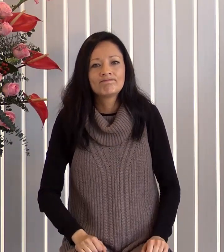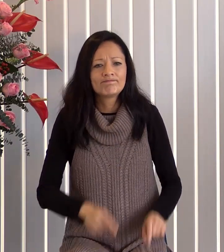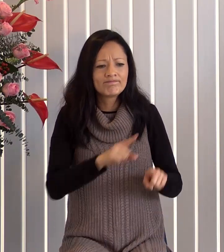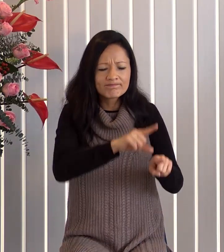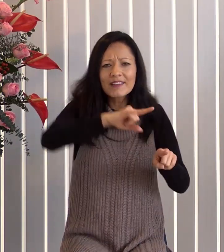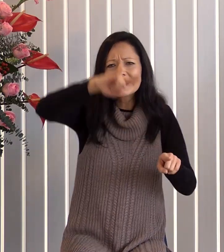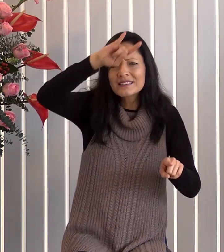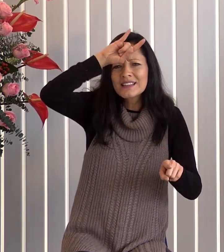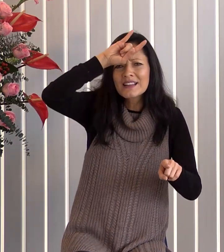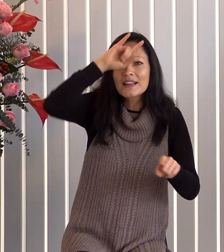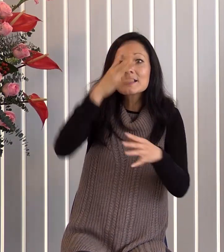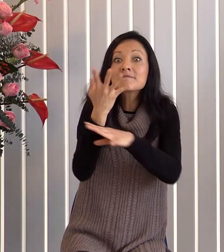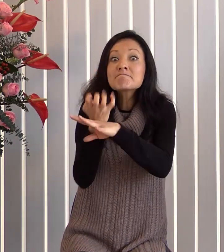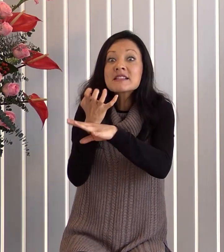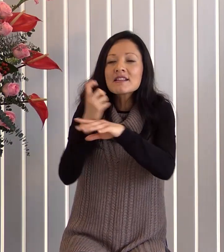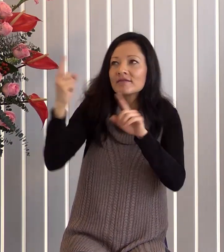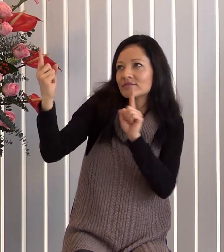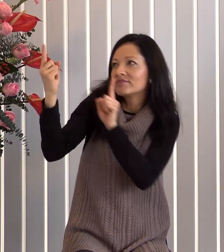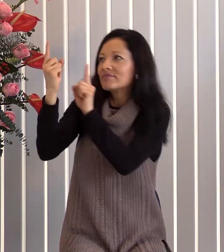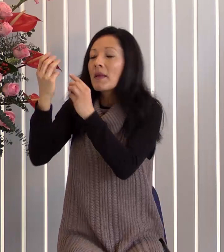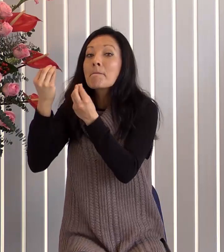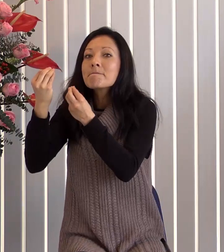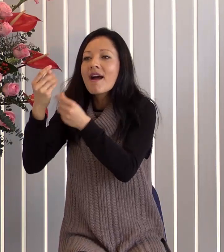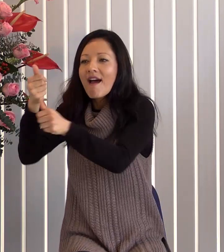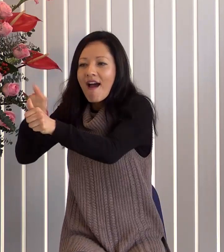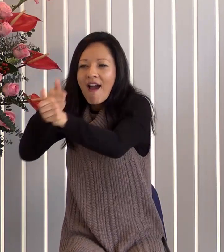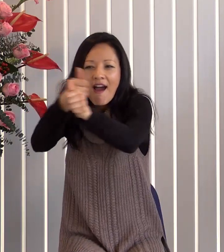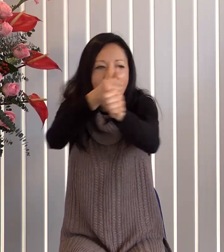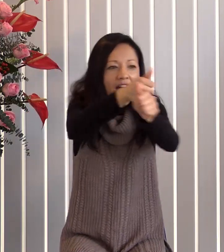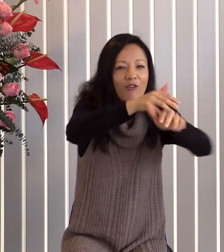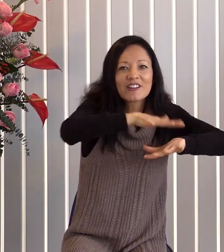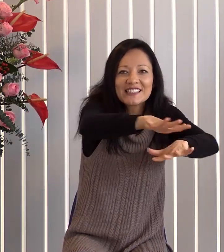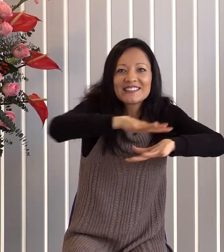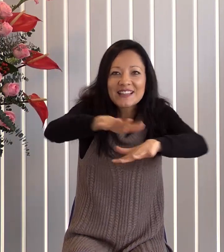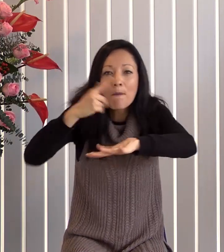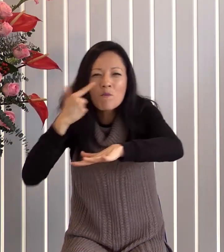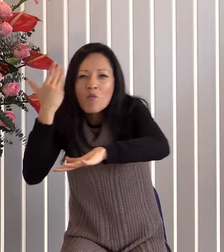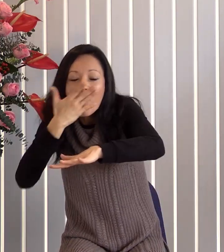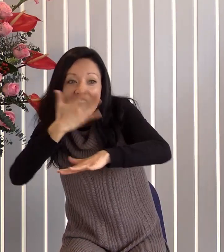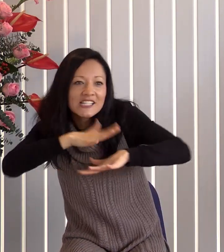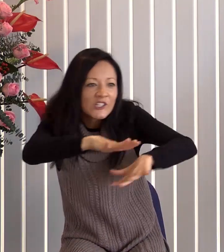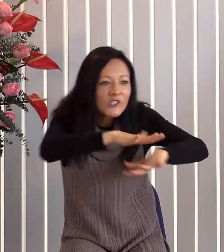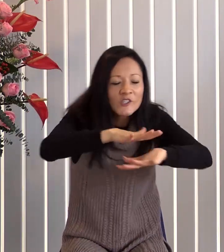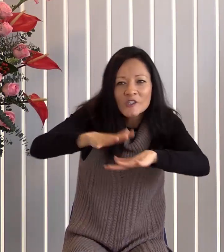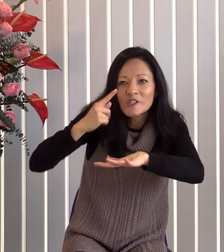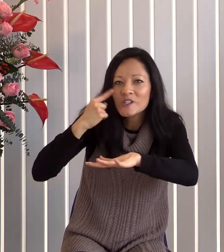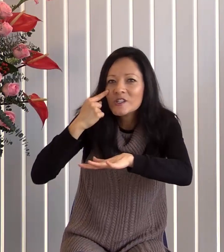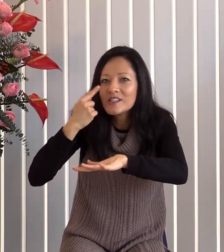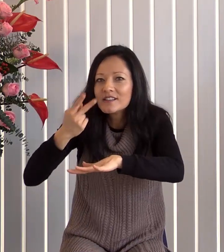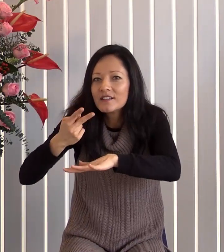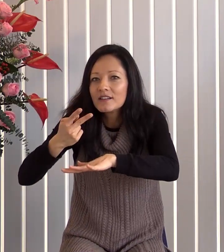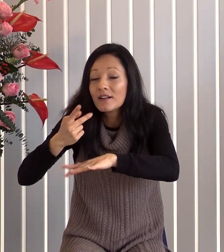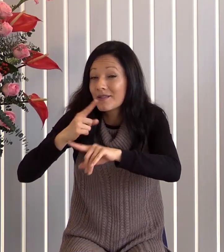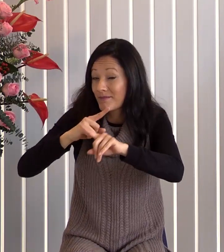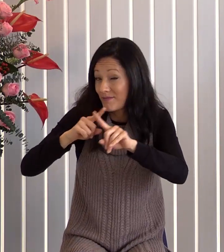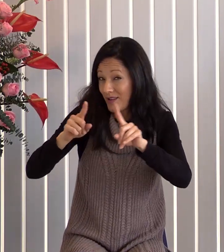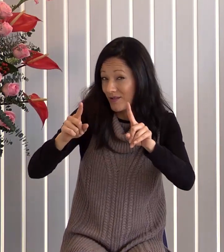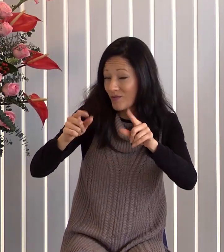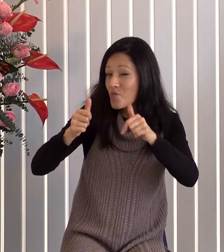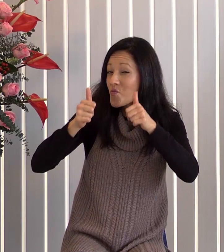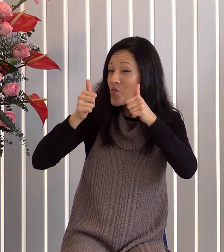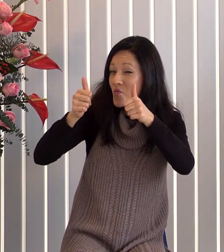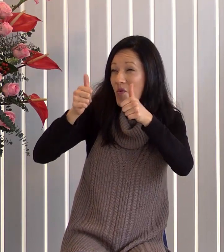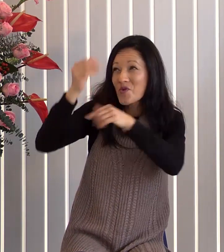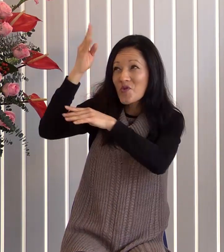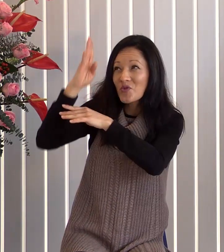Satanás ha pedido para zarandearte, le decía a Pedro. Pero ¿sabe qué es lo bueno del Señor? Pero yo